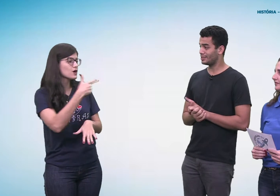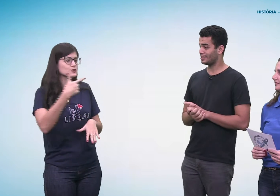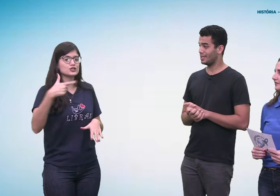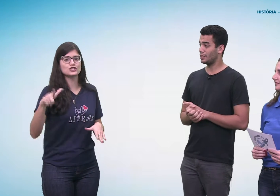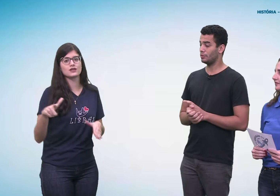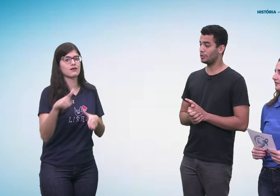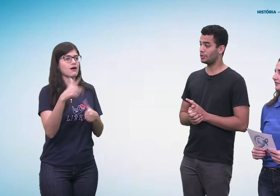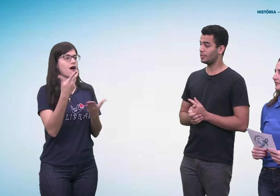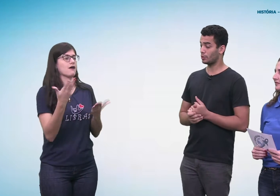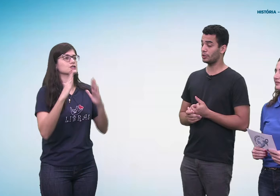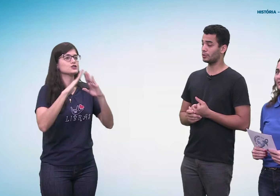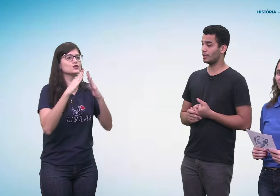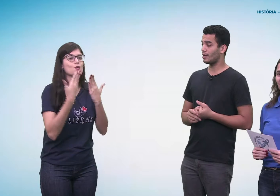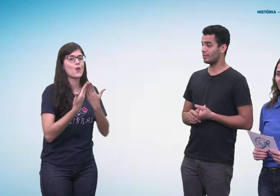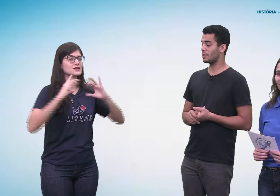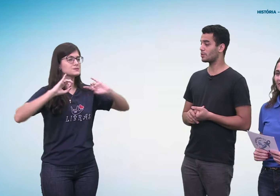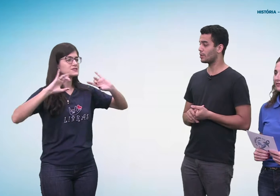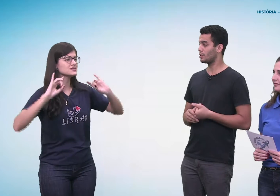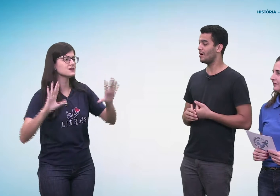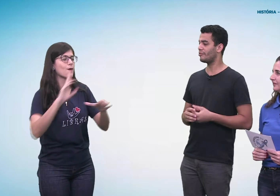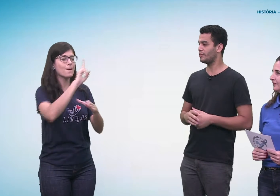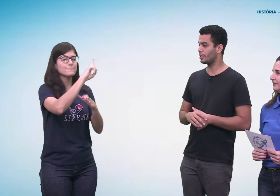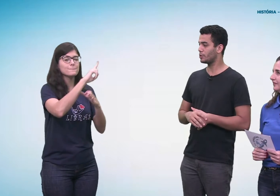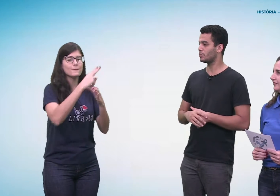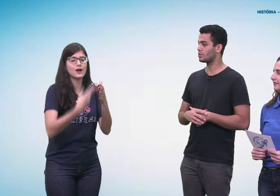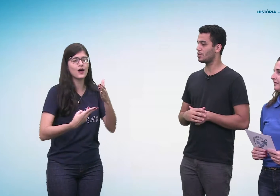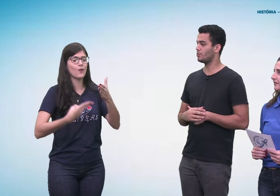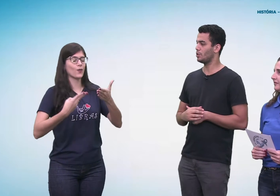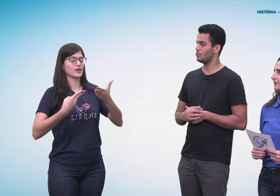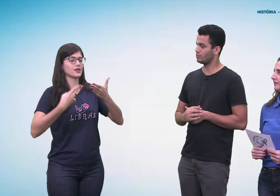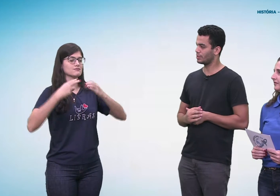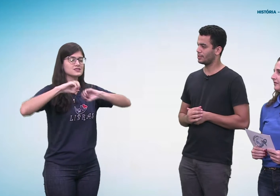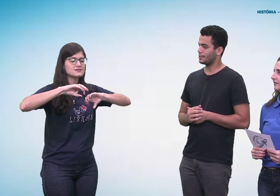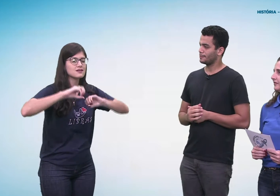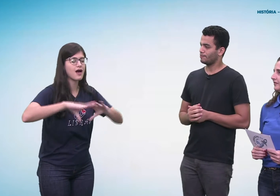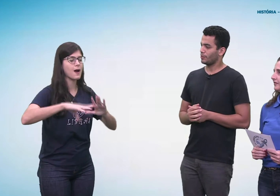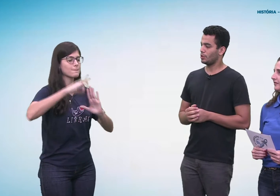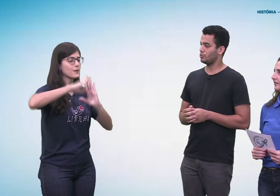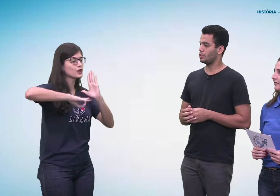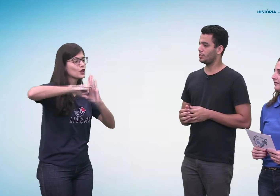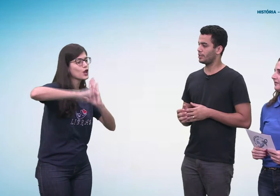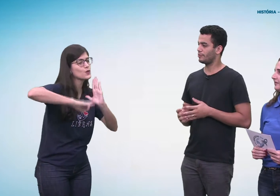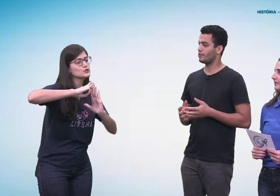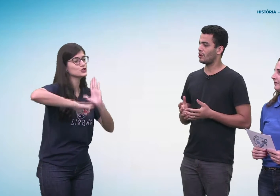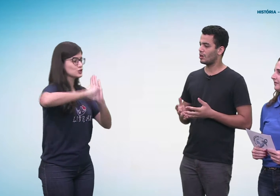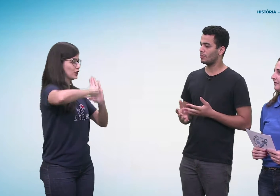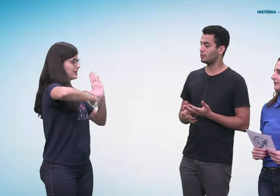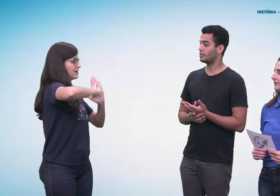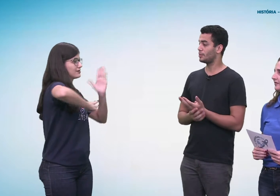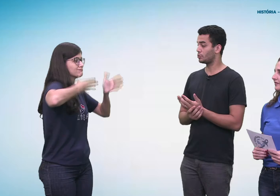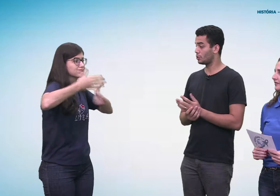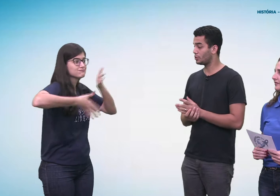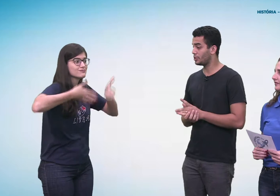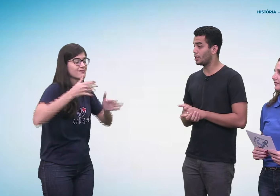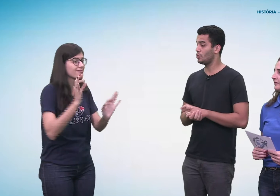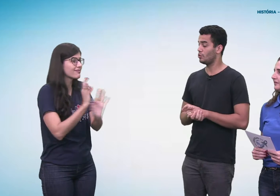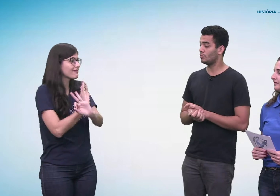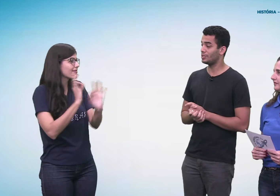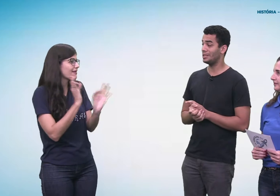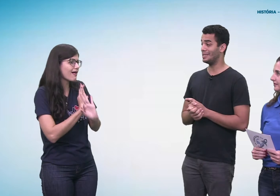antes, não tinha, quando eu estudava na minha escola, não havia inclusão nenhuma. Não tinha forma, não tinha metodologia nenhuma de